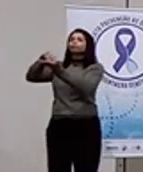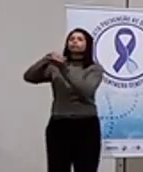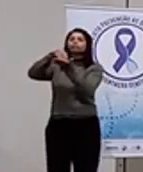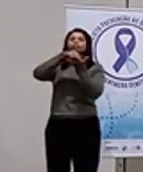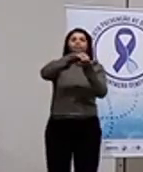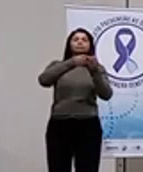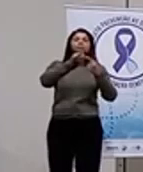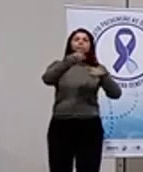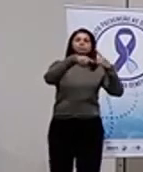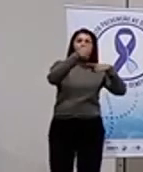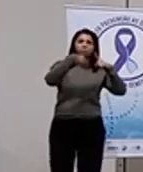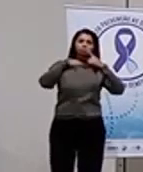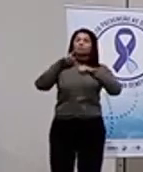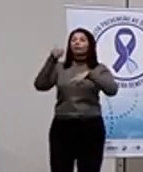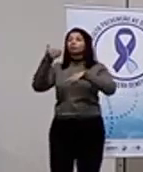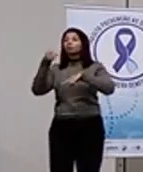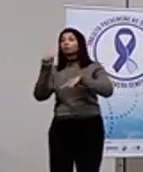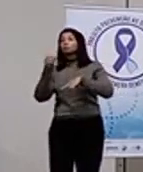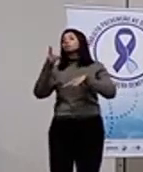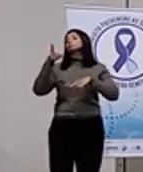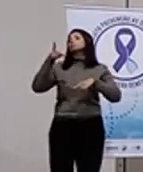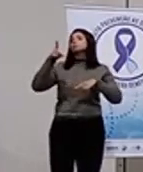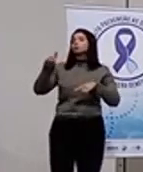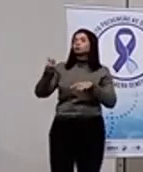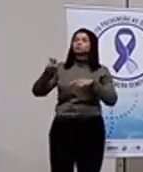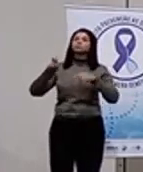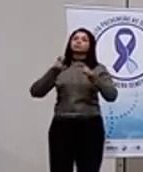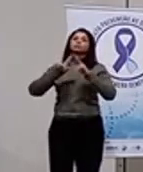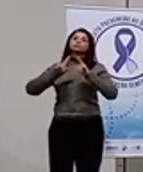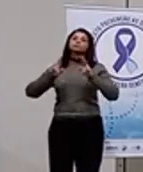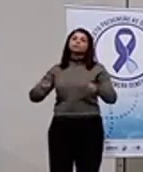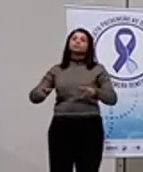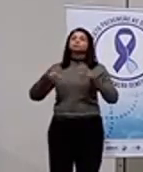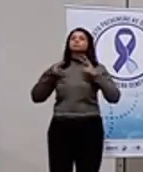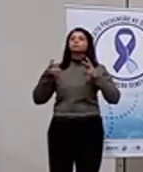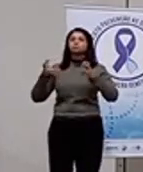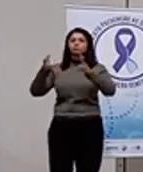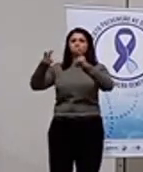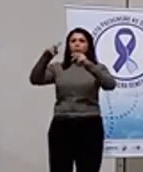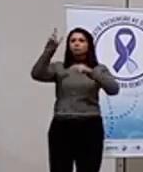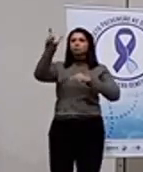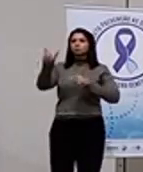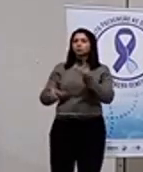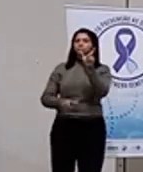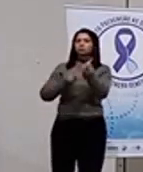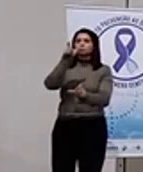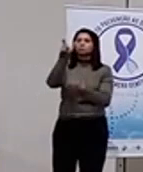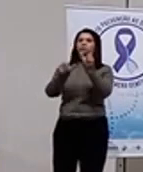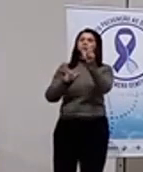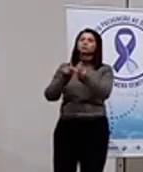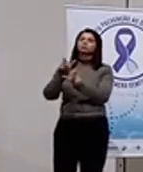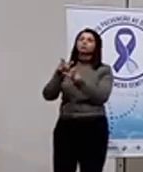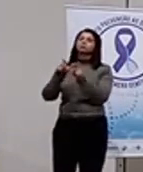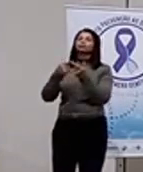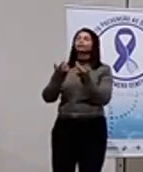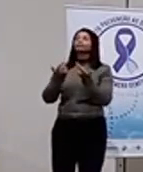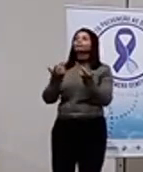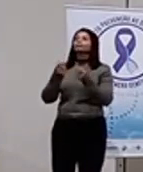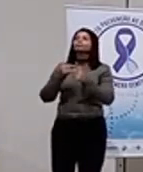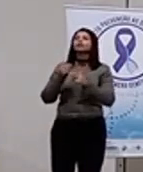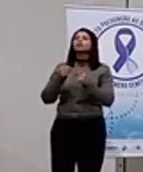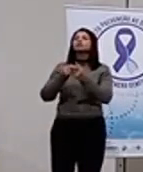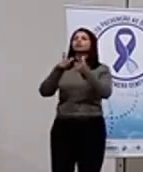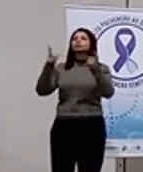10, 15 tipos de câncer diferentes na mesma pessoa. Então, assim, em geral, os cânceres genéticos, né, hereditários,